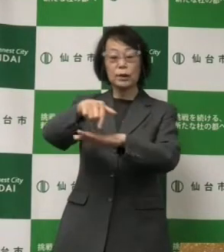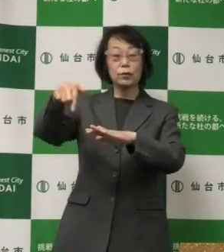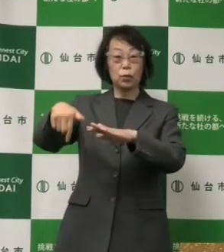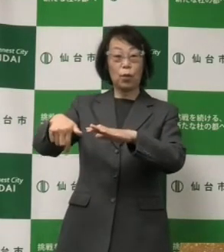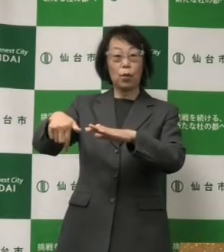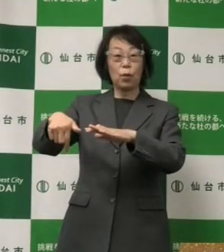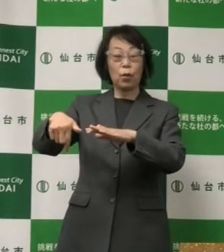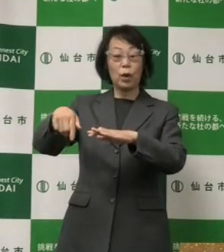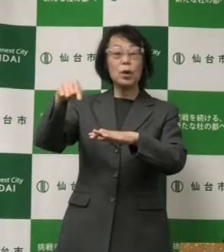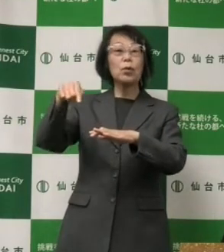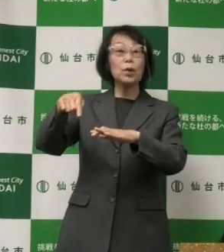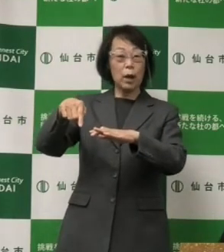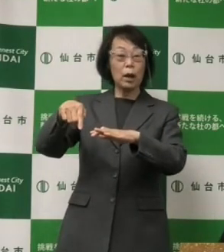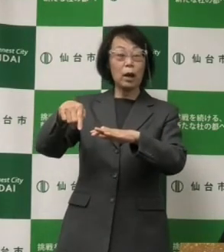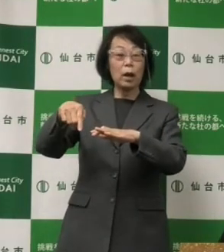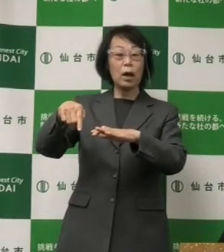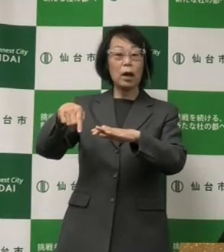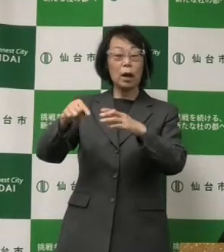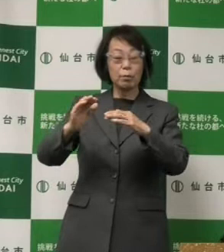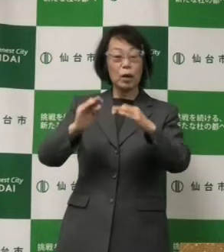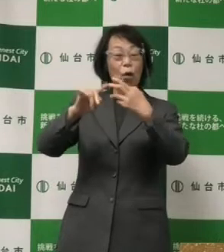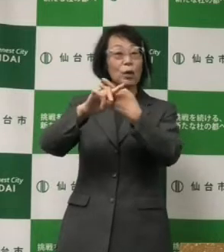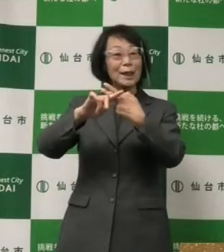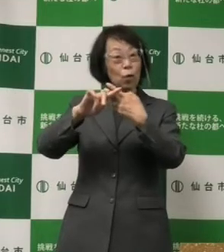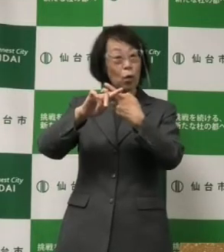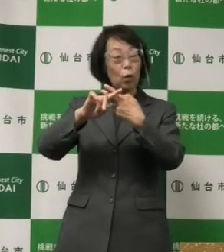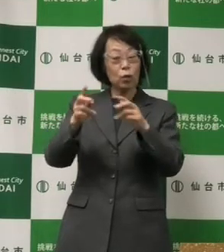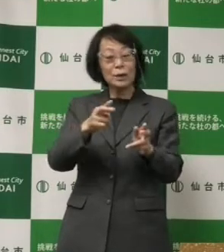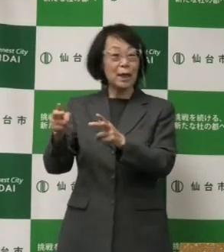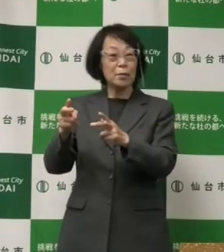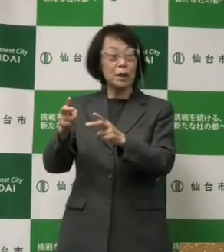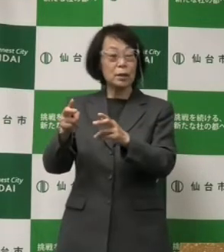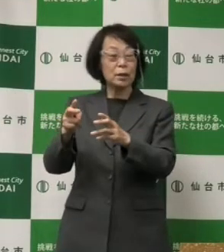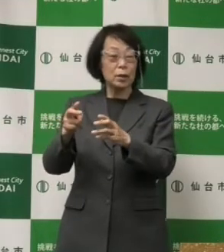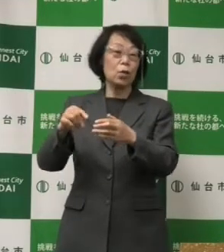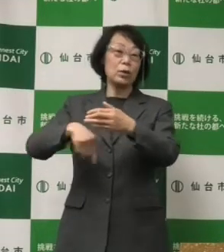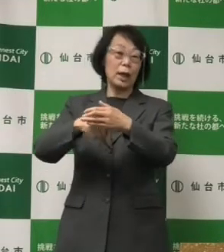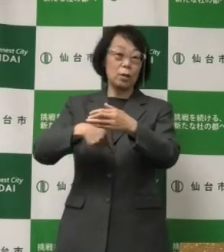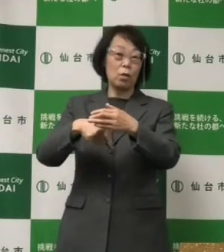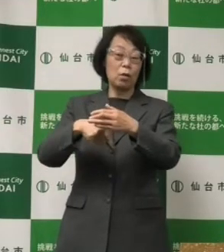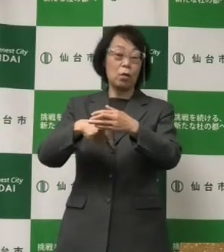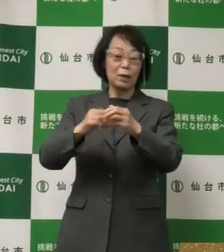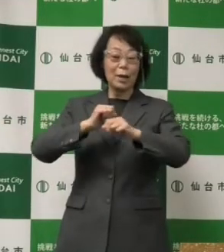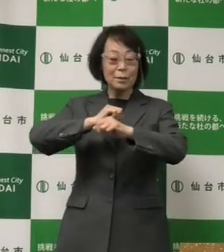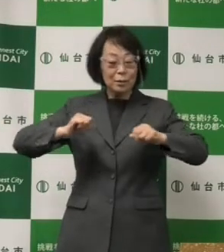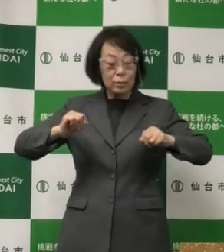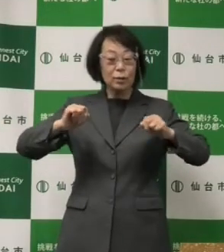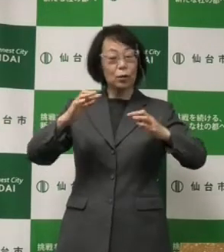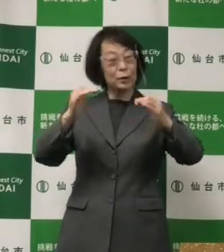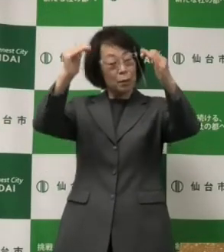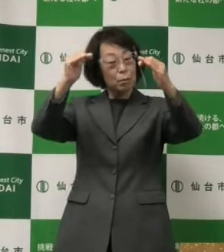クトは高機能オフィス整備を要件とする容積率の緩和施策のう